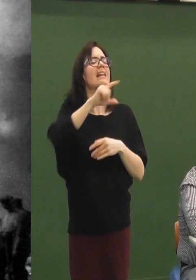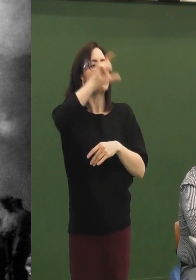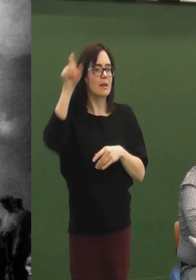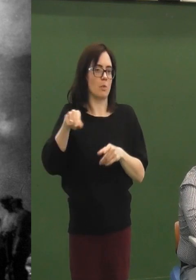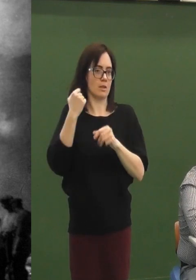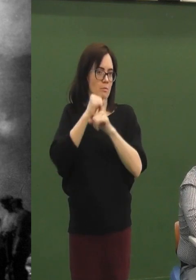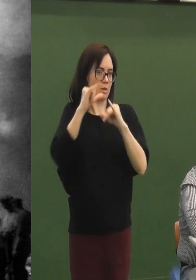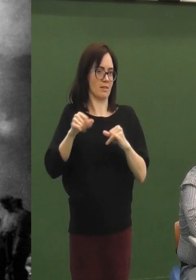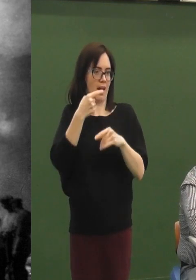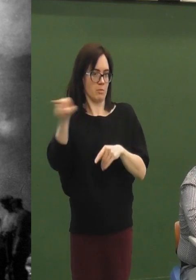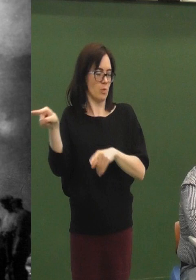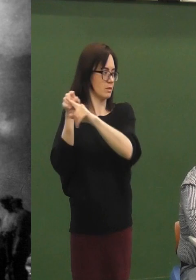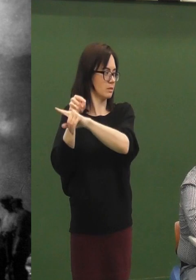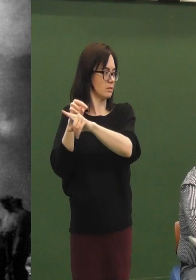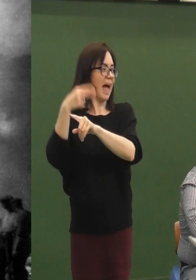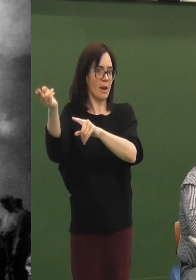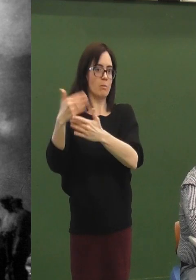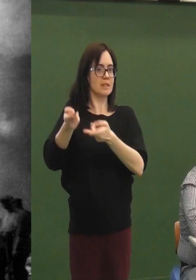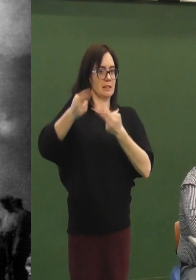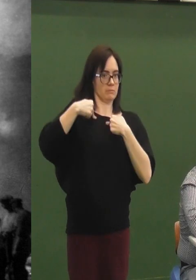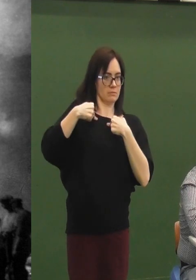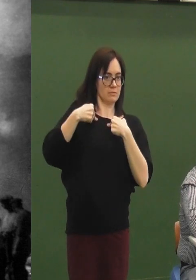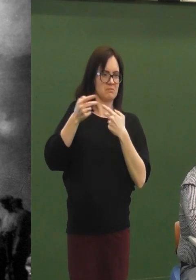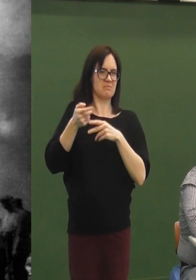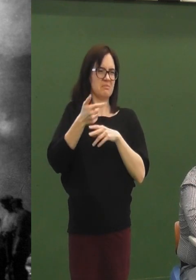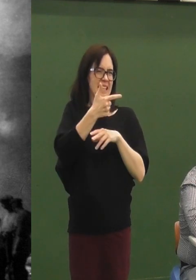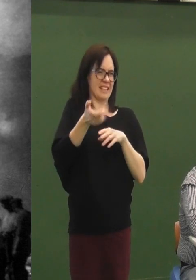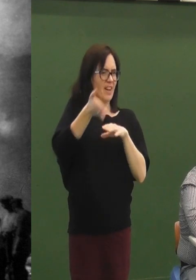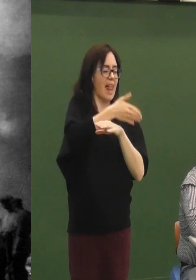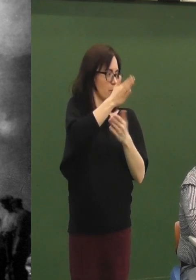dolgoztak. Őket előbb elvitték egy-két évvel